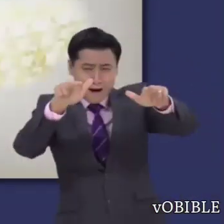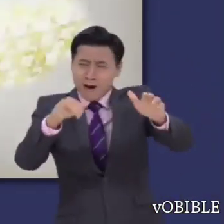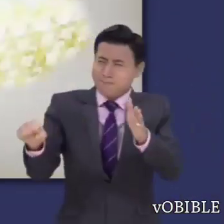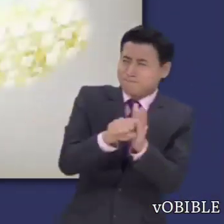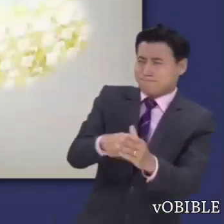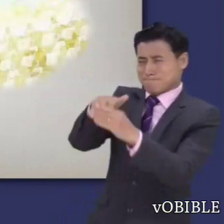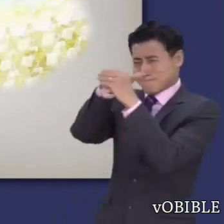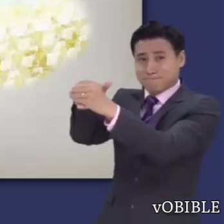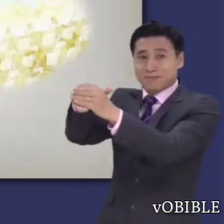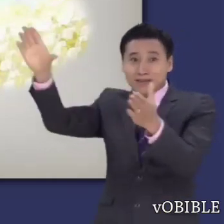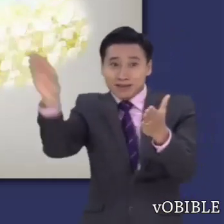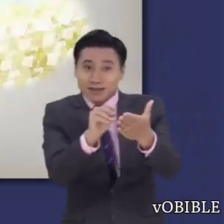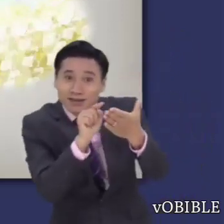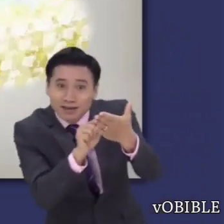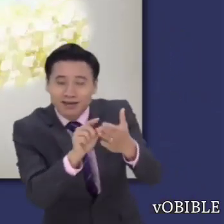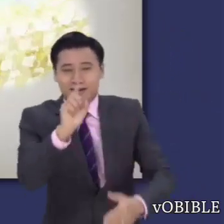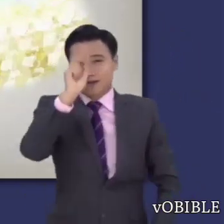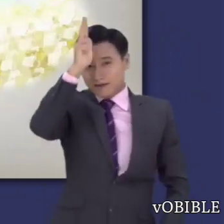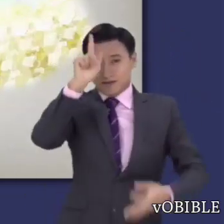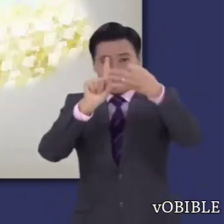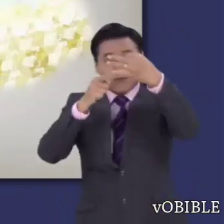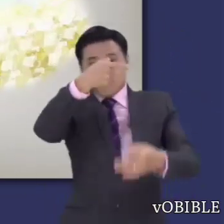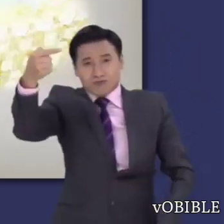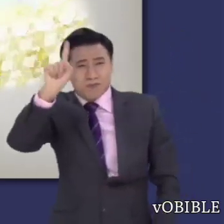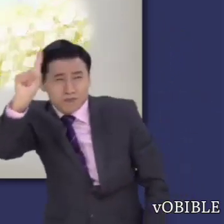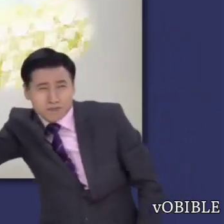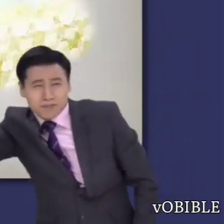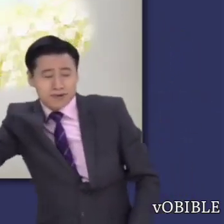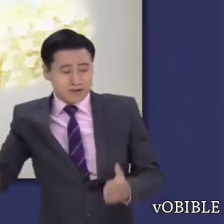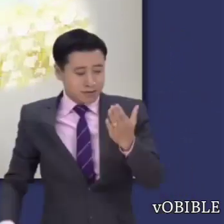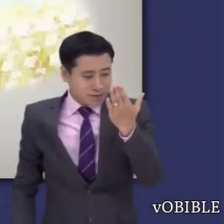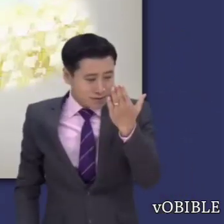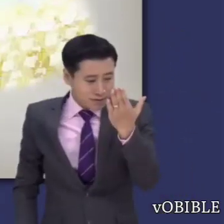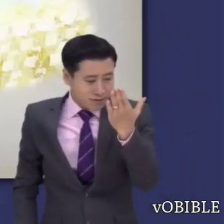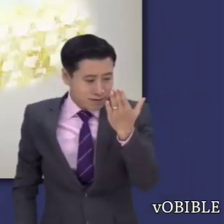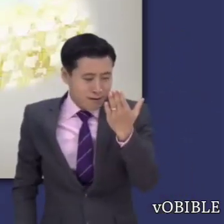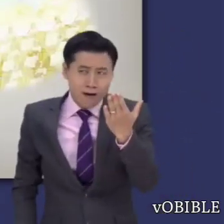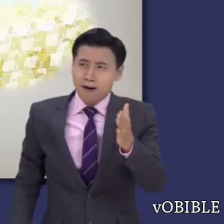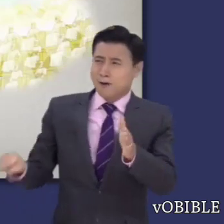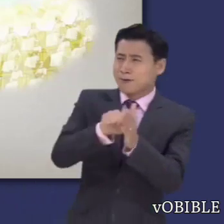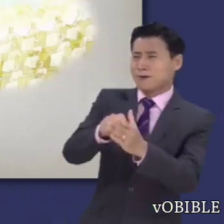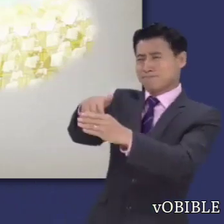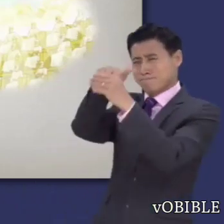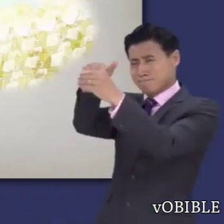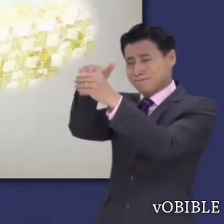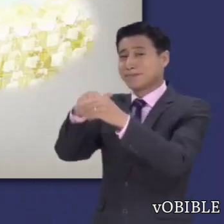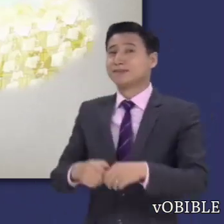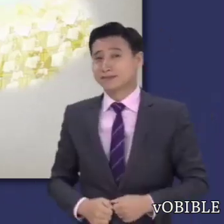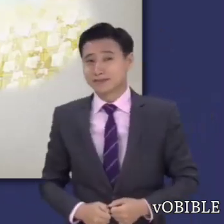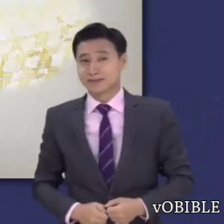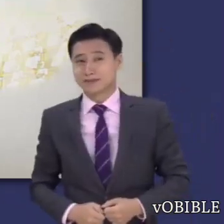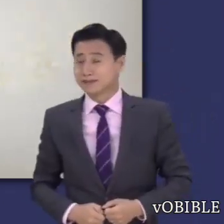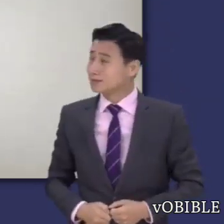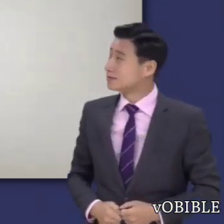基督徒对圣经的预言更有信心，因此基督徒要留意预言，好像留意在暗处照耀的明